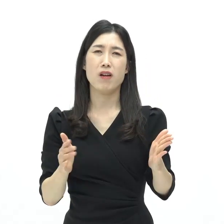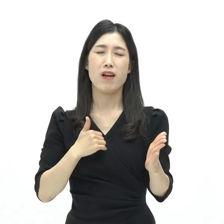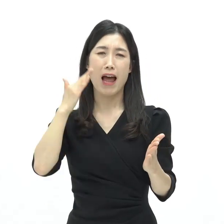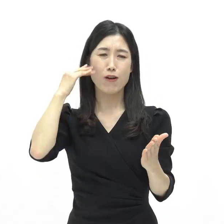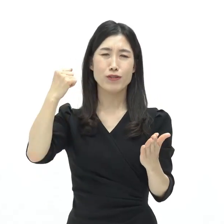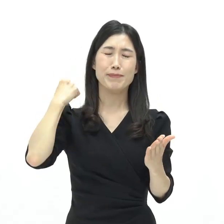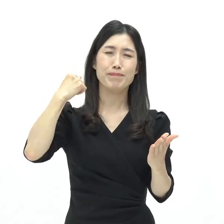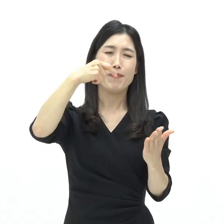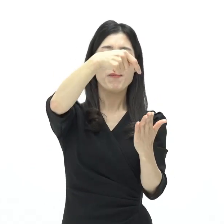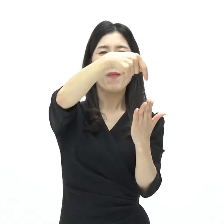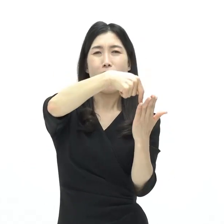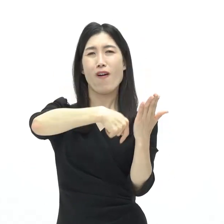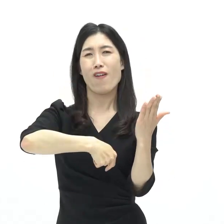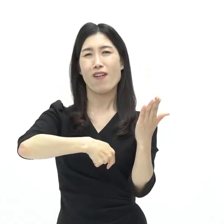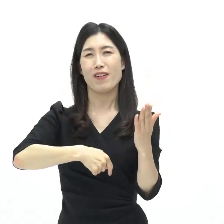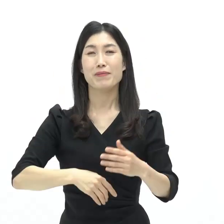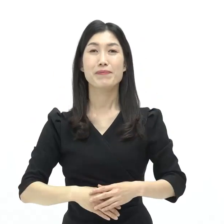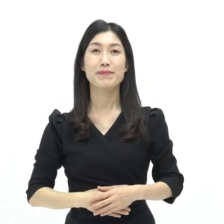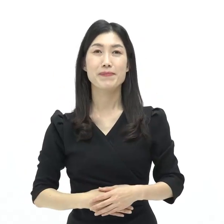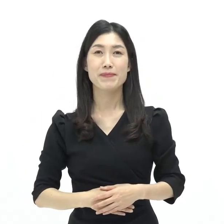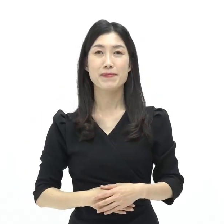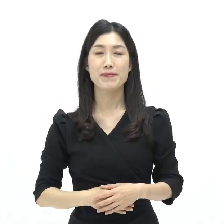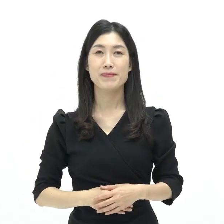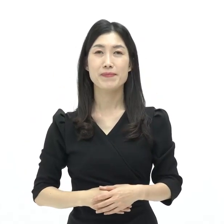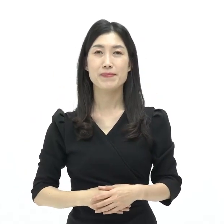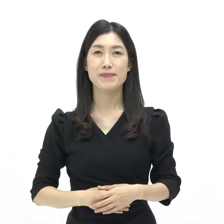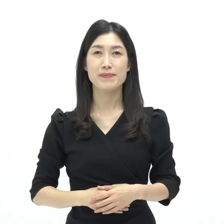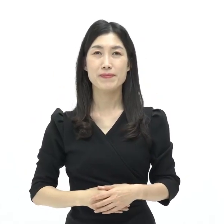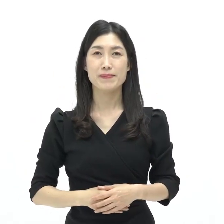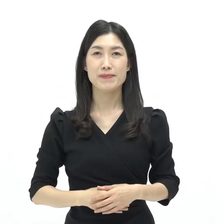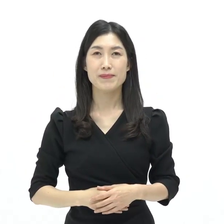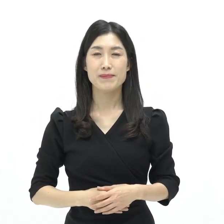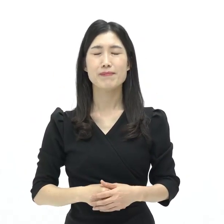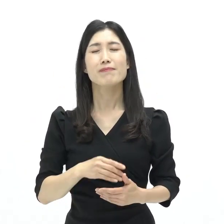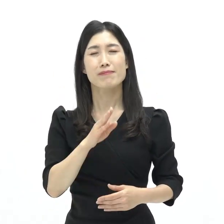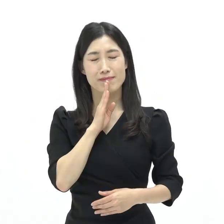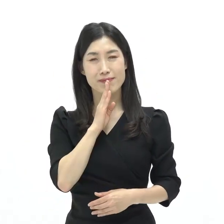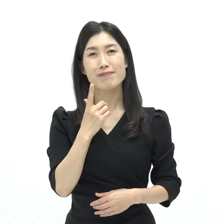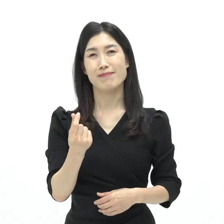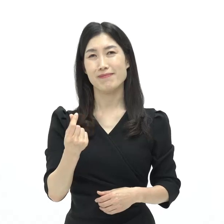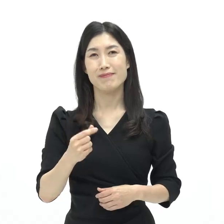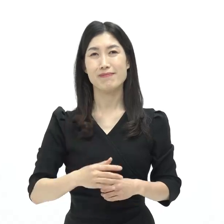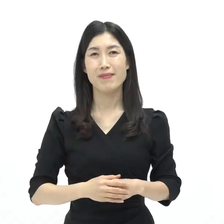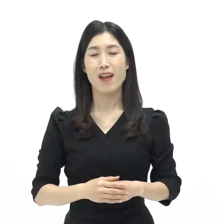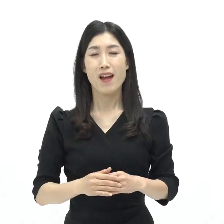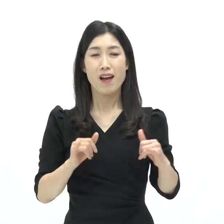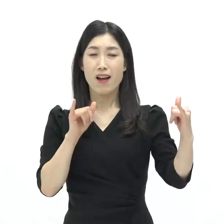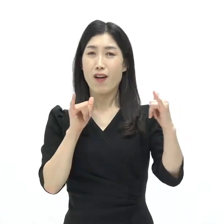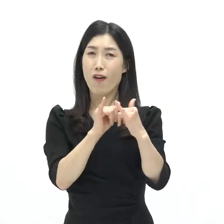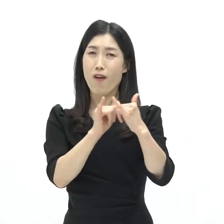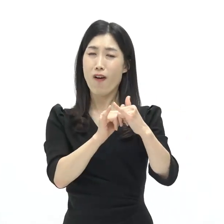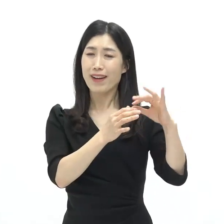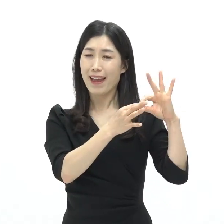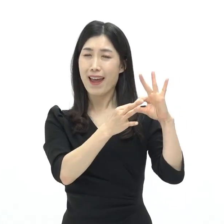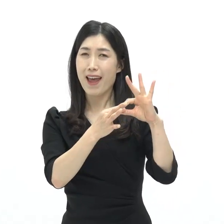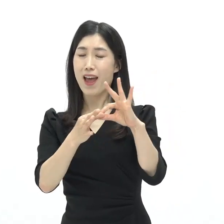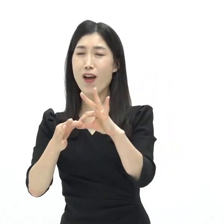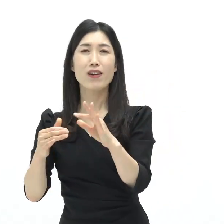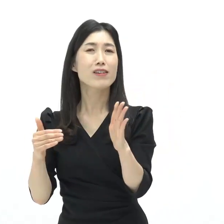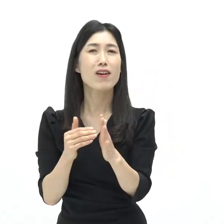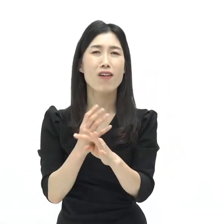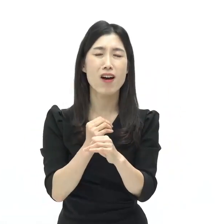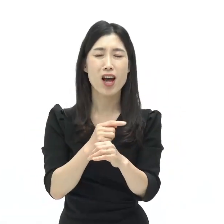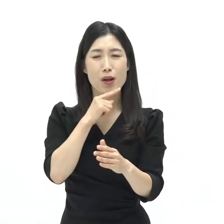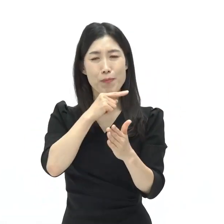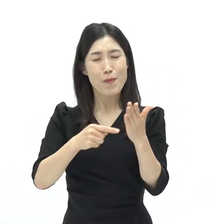남쪽으로 후퇴하게 됐어요. 전쟁이 계속됐다면 피해도 컸겠는걸요? 맞아요. 끝이 나지 않는 전쟁으로